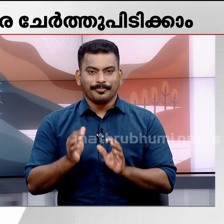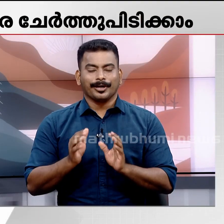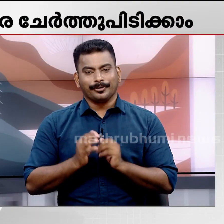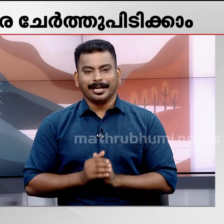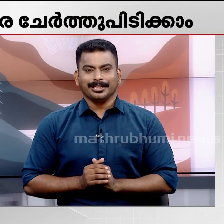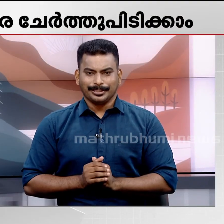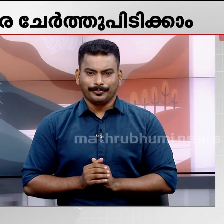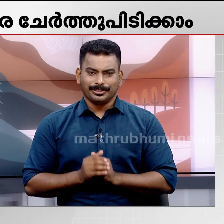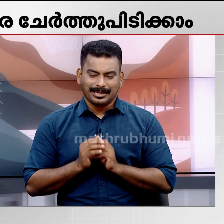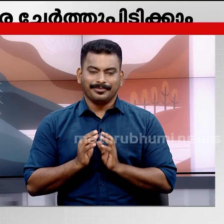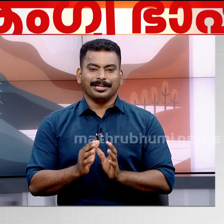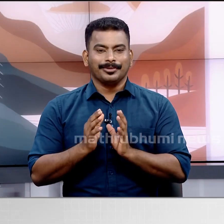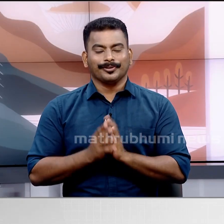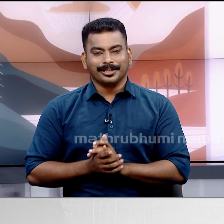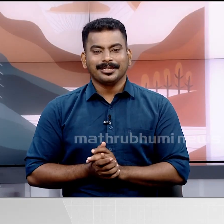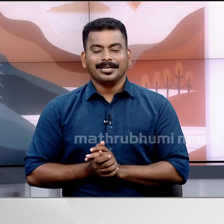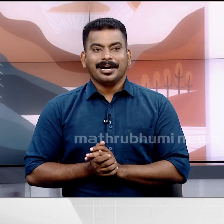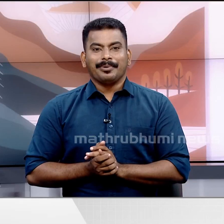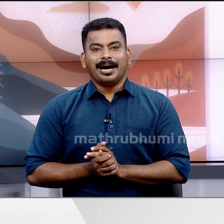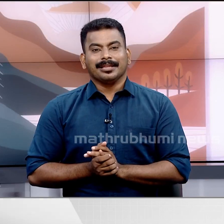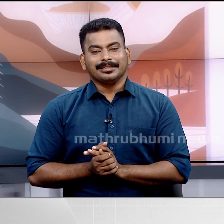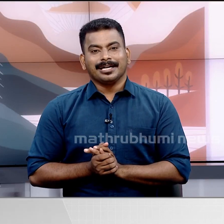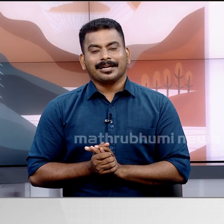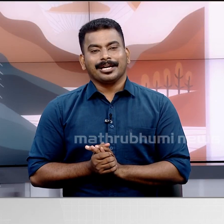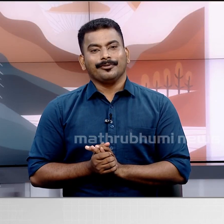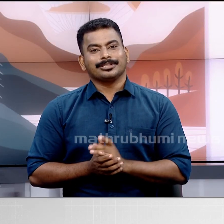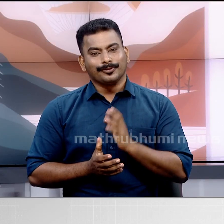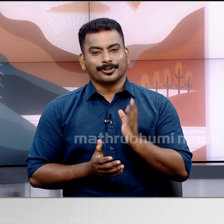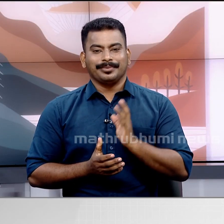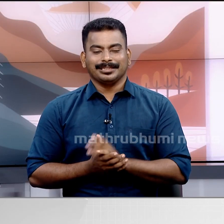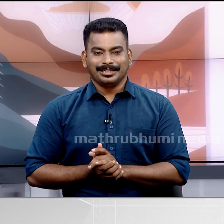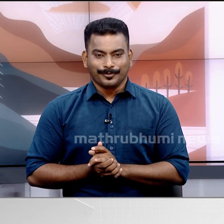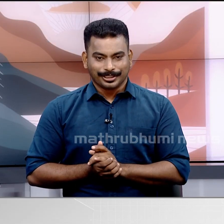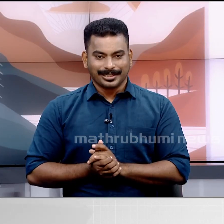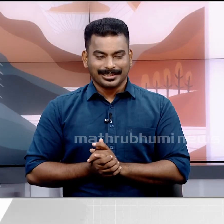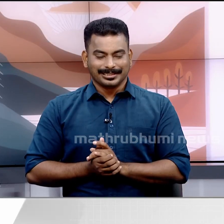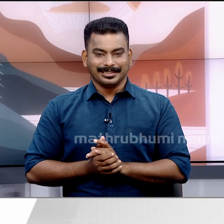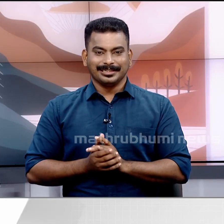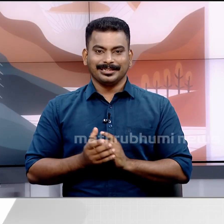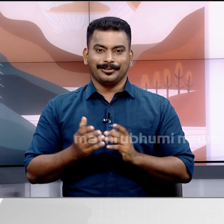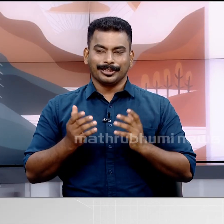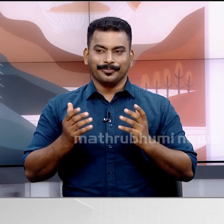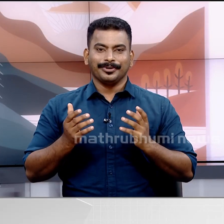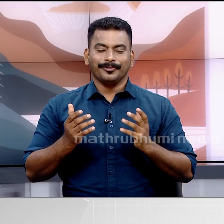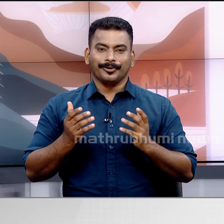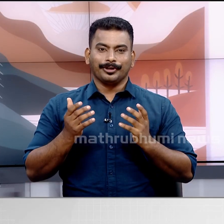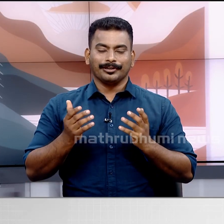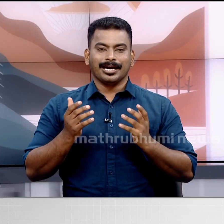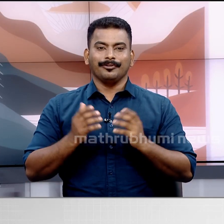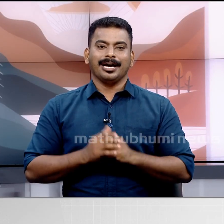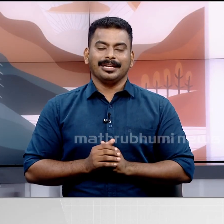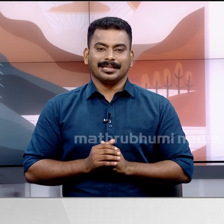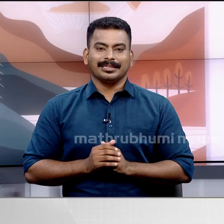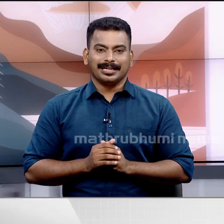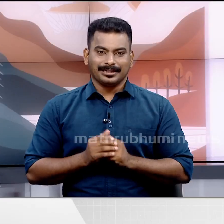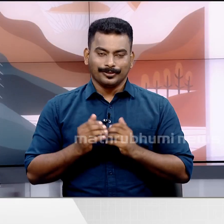അതിനൊരു മകനുണ്ടായി. അദ്ദേഹം ഇപ്പോഴും നല്ല ബന്ധമുണ്ട്. അപ്പോൾ അന്ന് ഞാൻ കണ്ട ഒരു സന്തോഷം, അദ്ദേഹത്തിൻ്റെ മുഖത്ത് കണ്ട, അദ്ദേഹത്തിന് ഒരിക്കലും ഒരു കുട്ടി